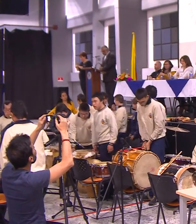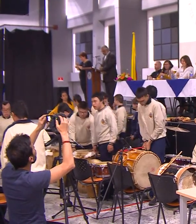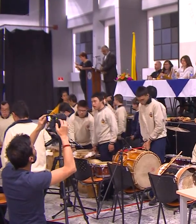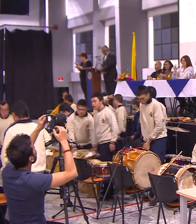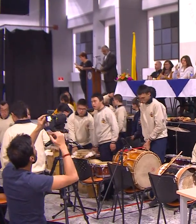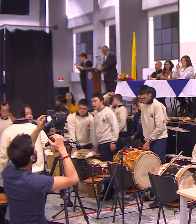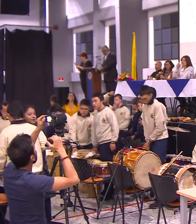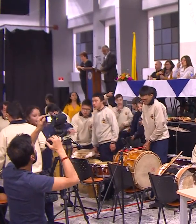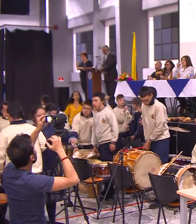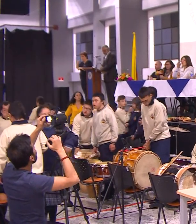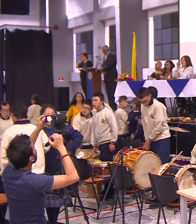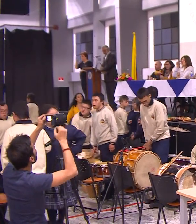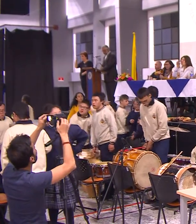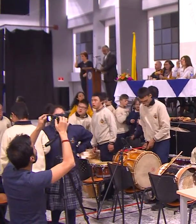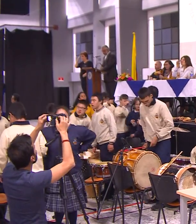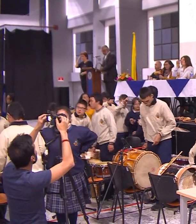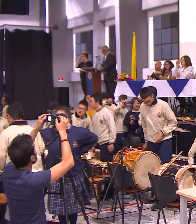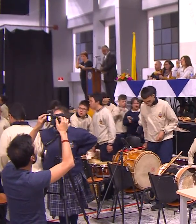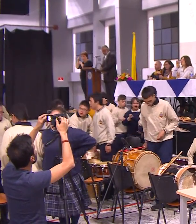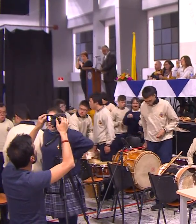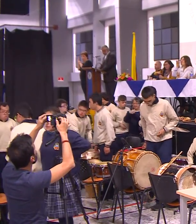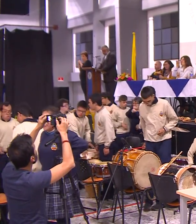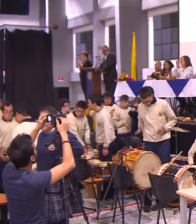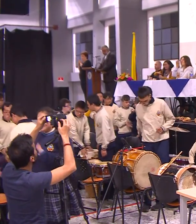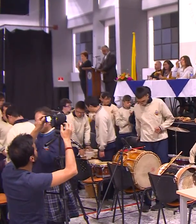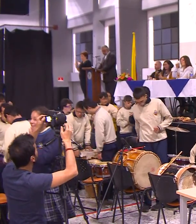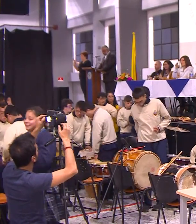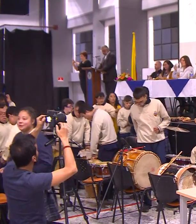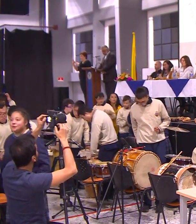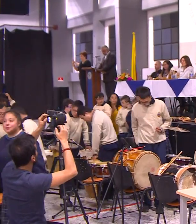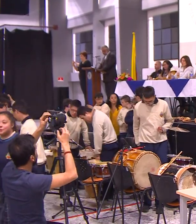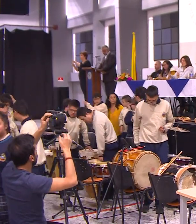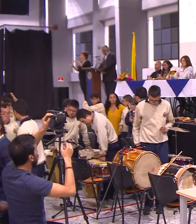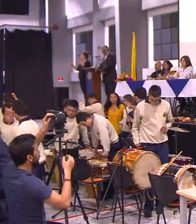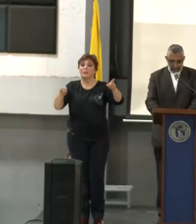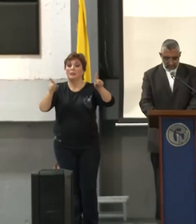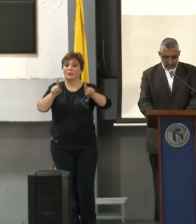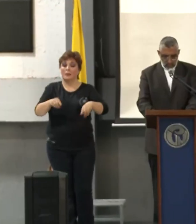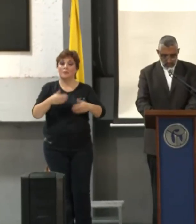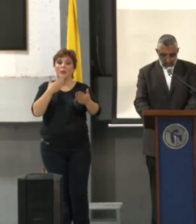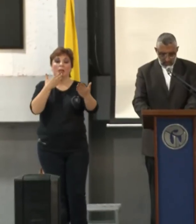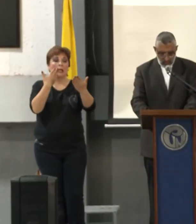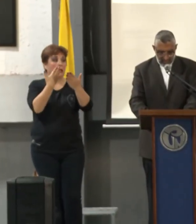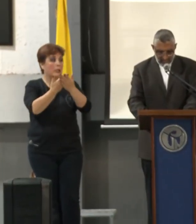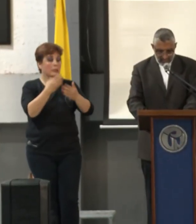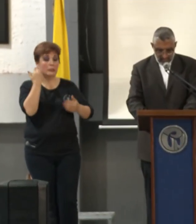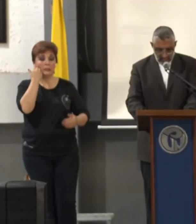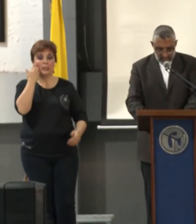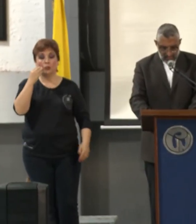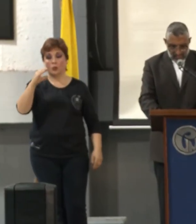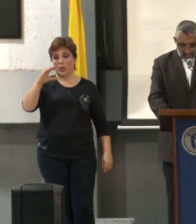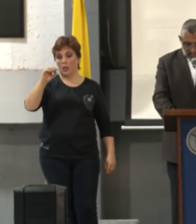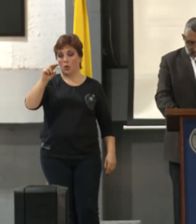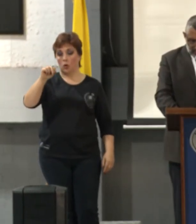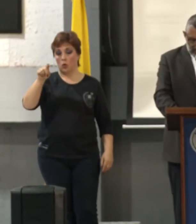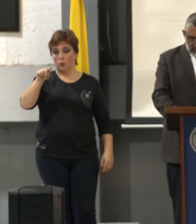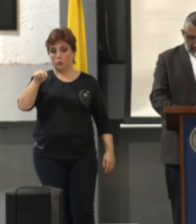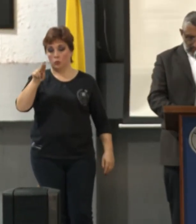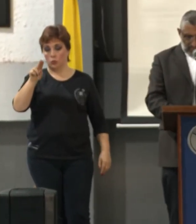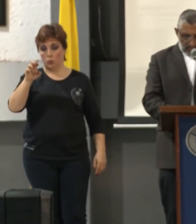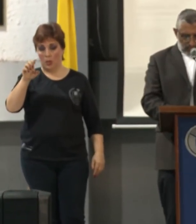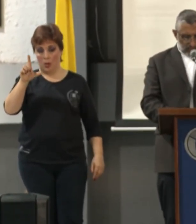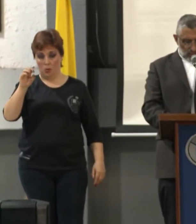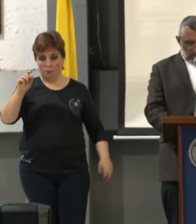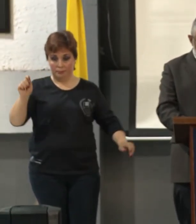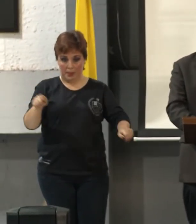su saber agradecemos también a consuelo moreno la directora de la orquesta y